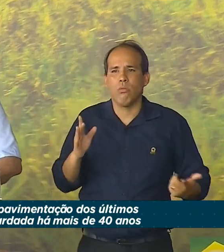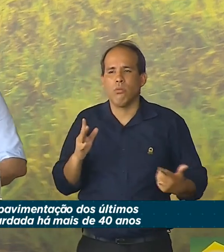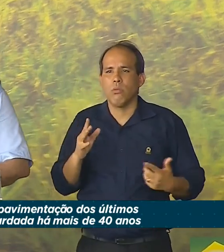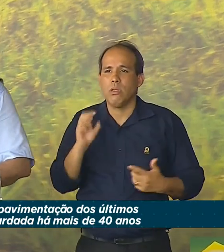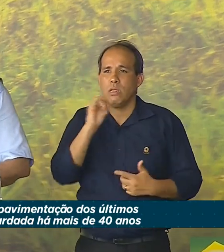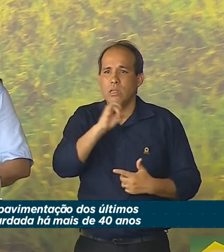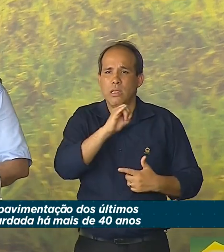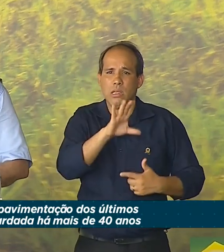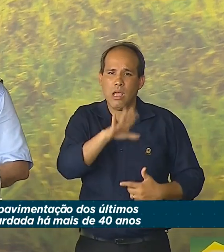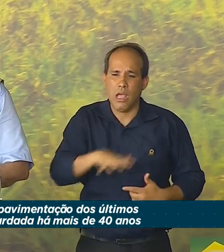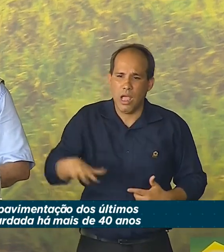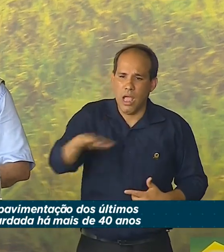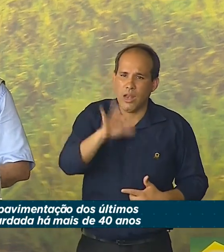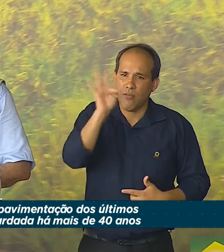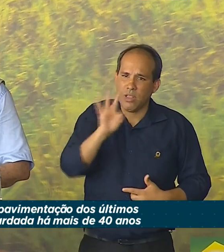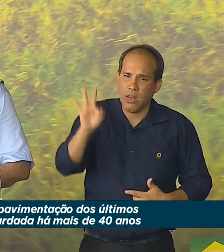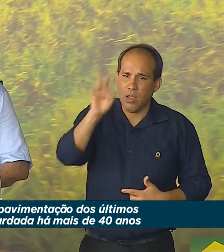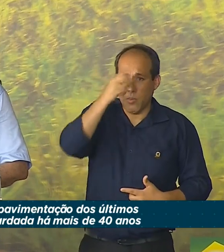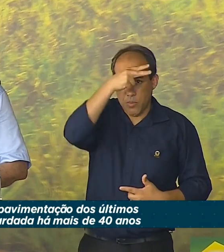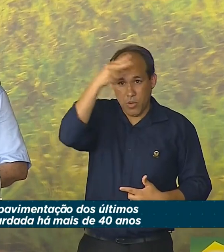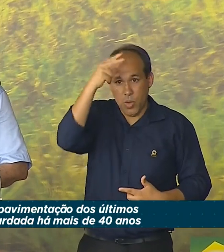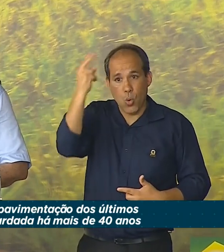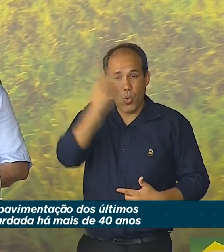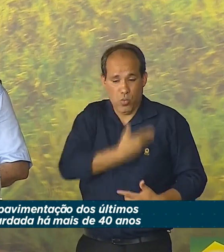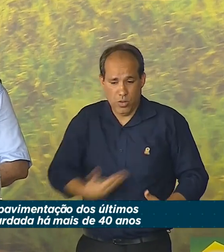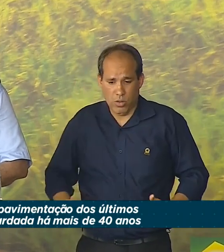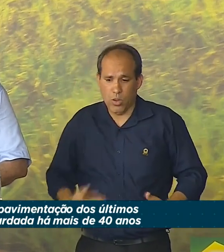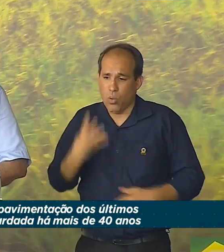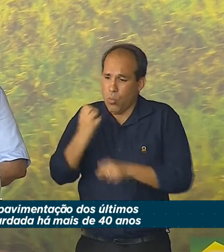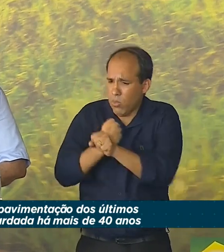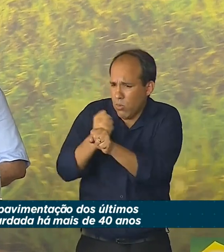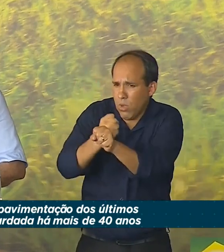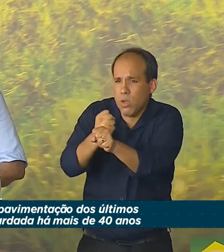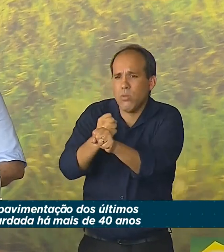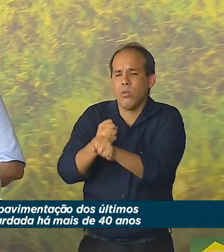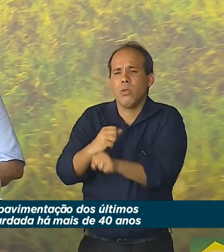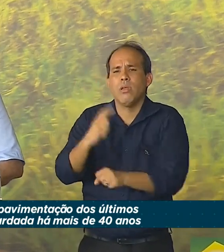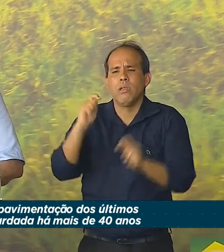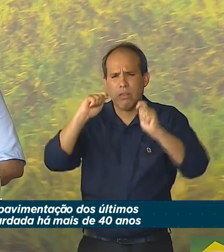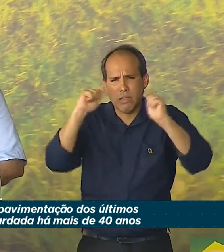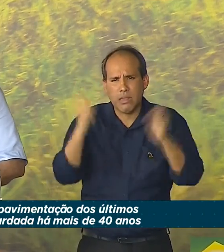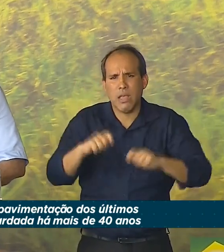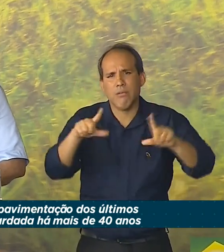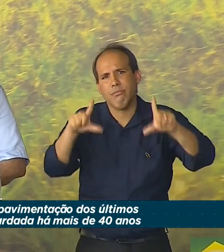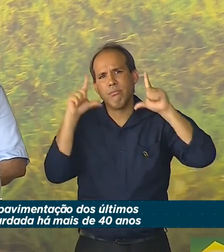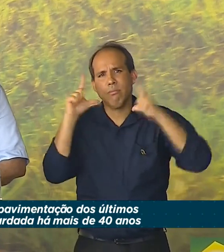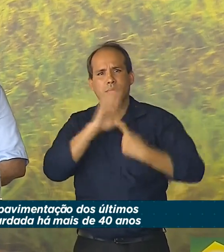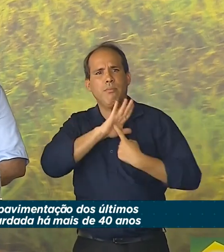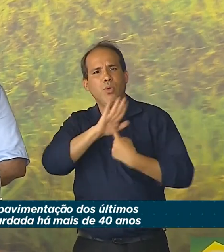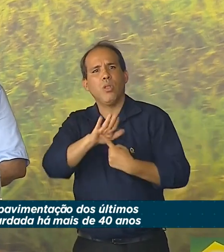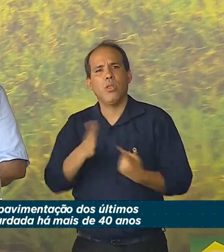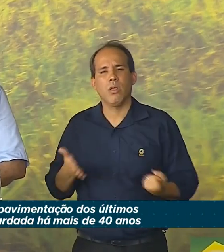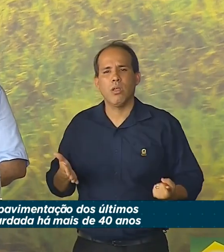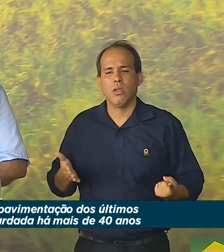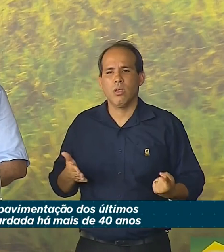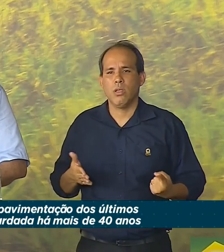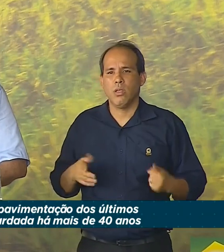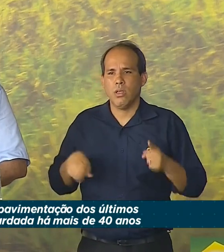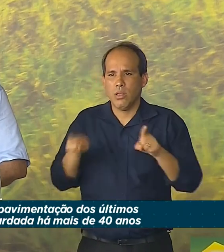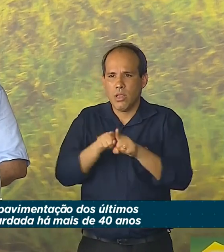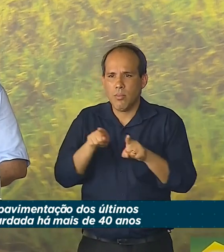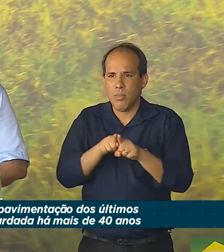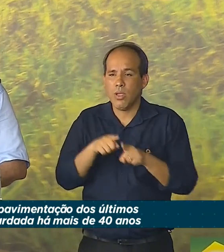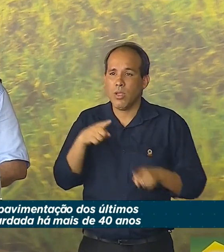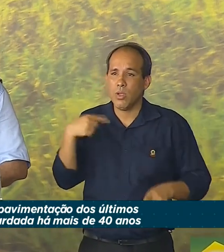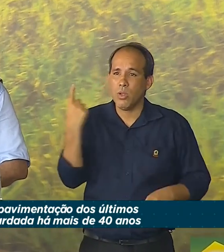seja da área federal, estadual ou municipal, ao longo de 4 anos, tem como aparecer. E nós só